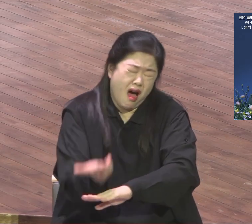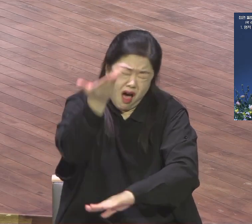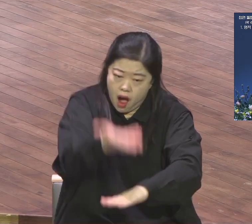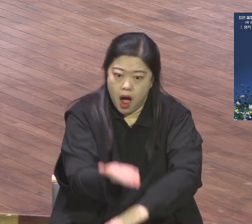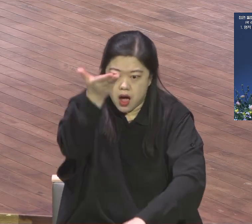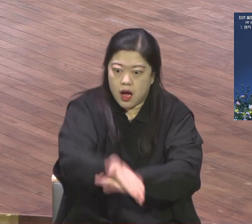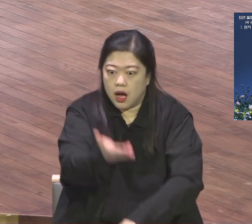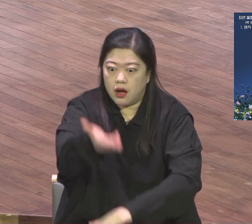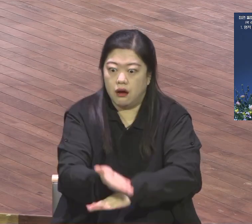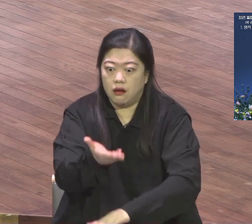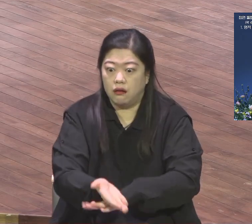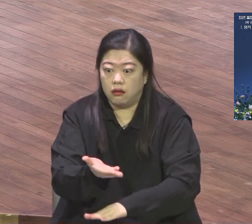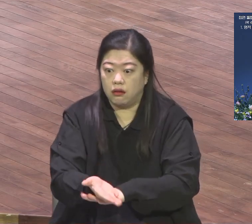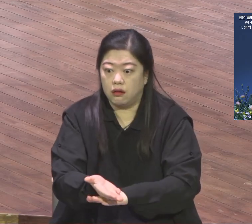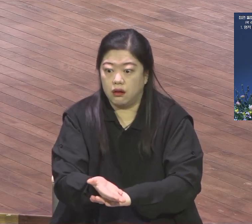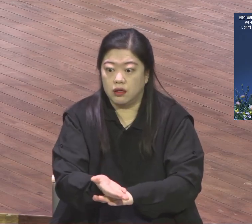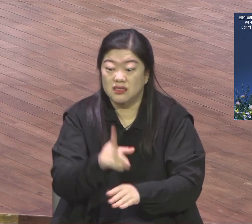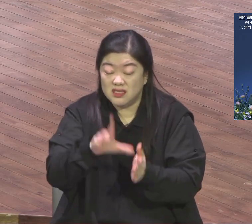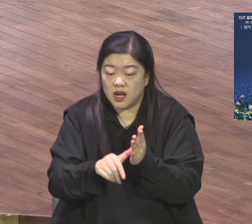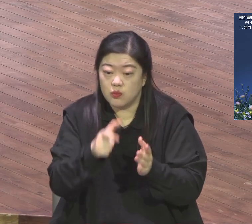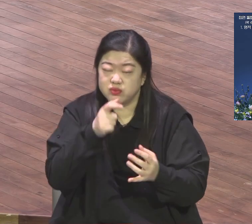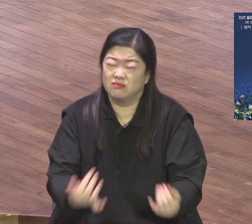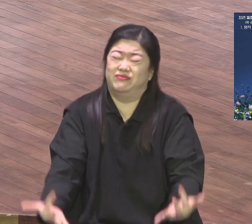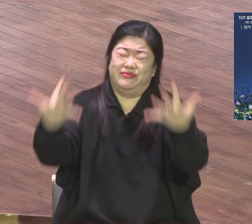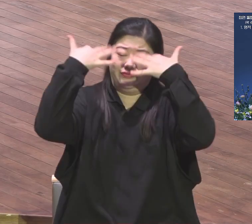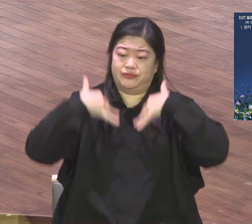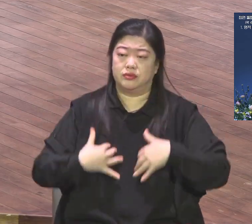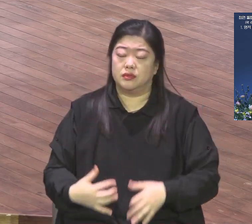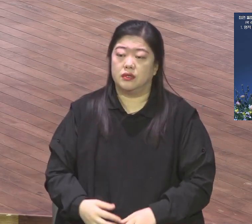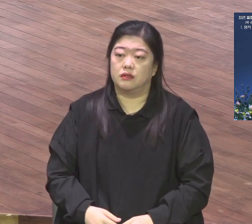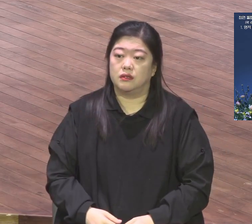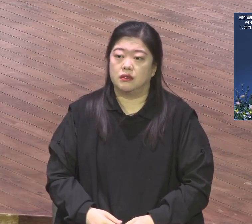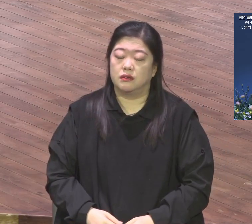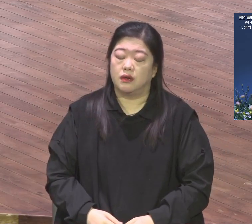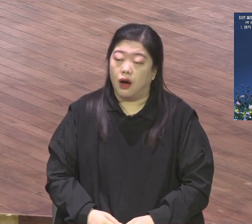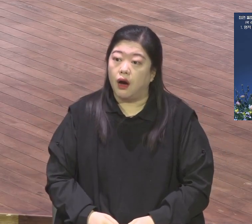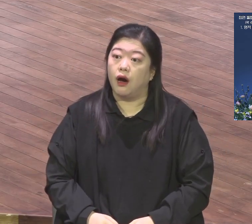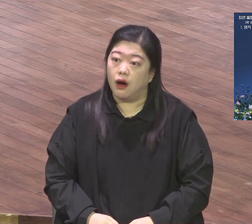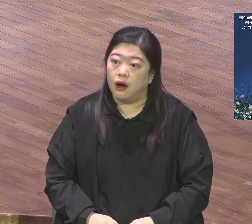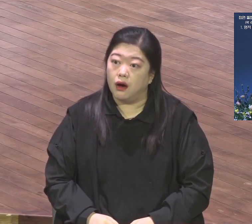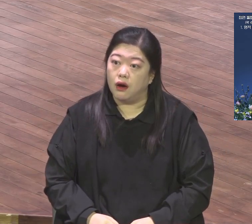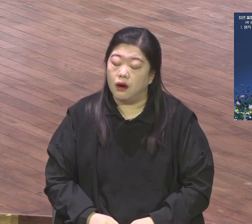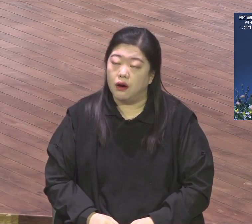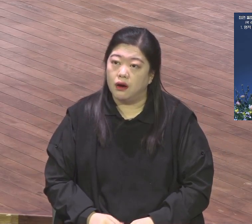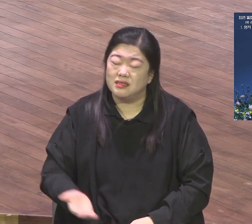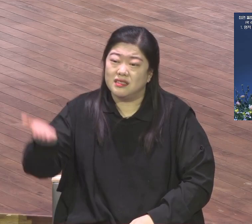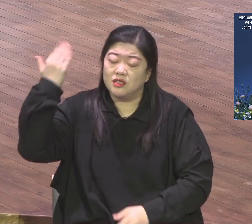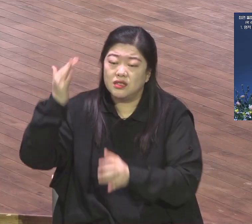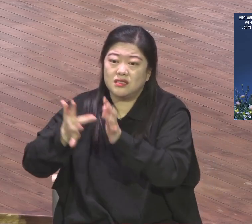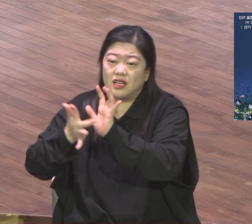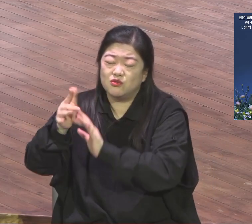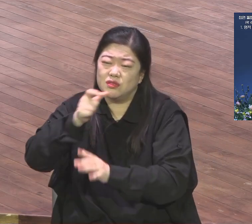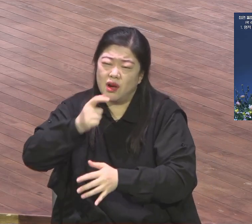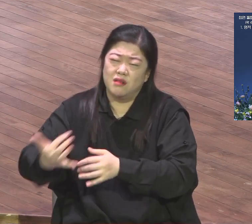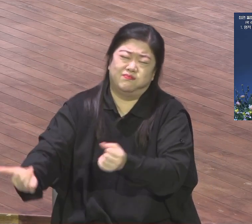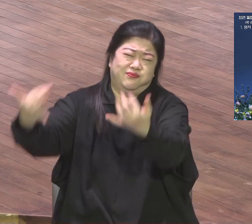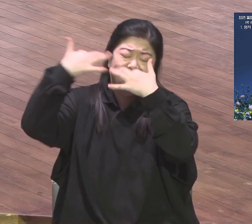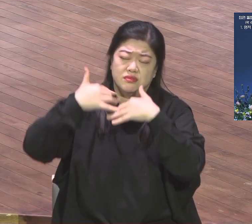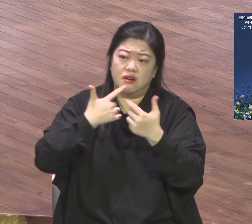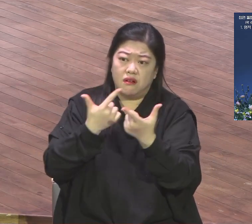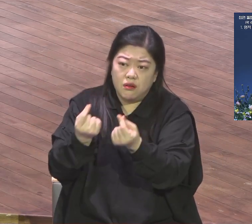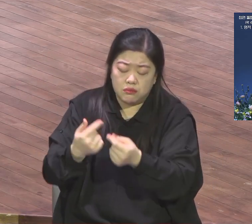다 뒤집었어요. 아, 예수님 때도 이렇게 강풍이 갑자기 몰아쳤구나.